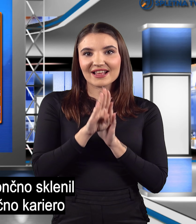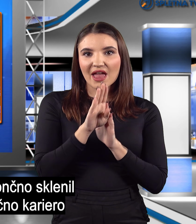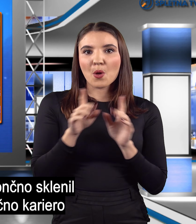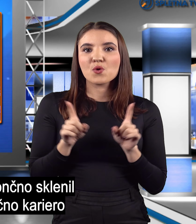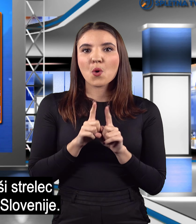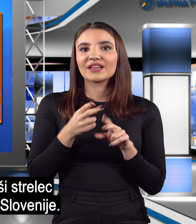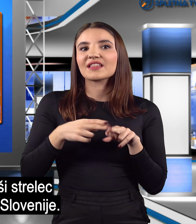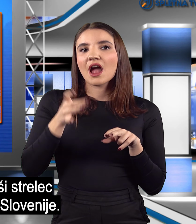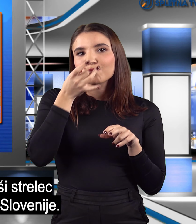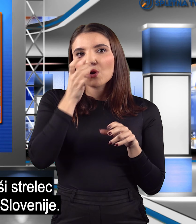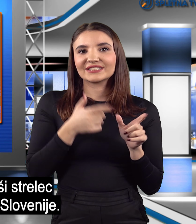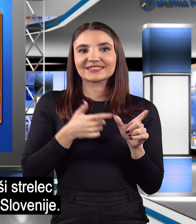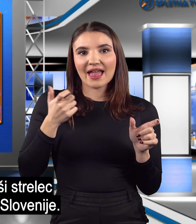Slovenije.